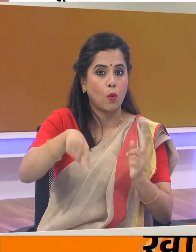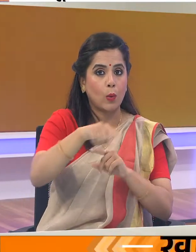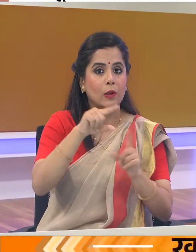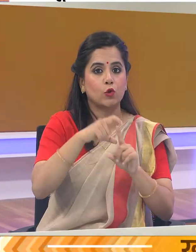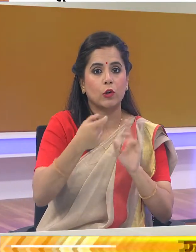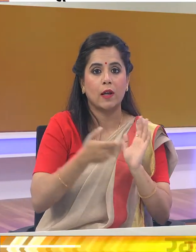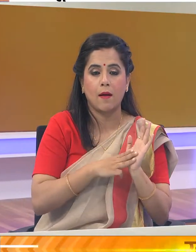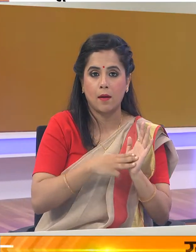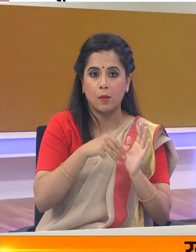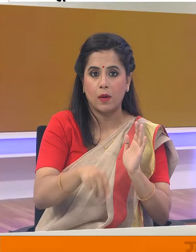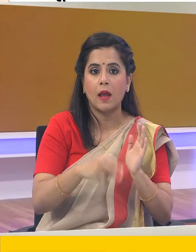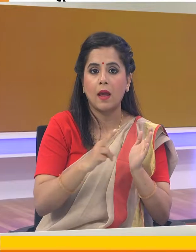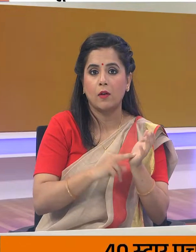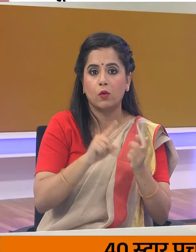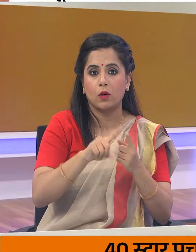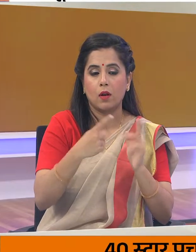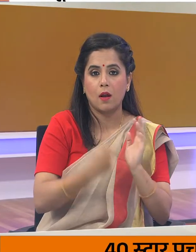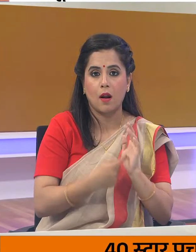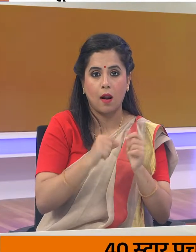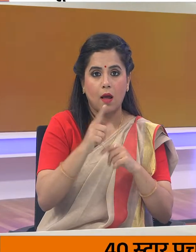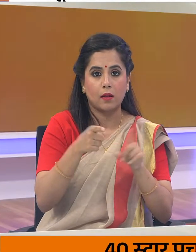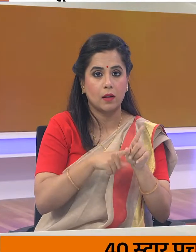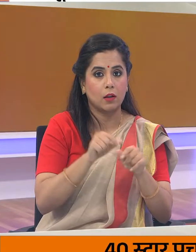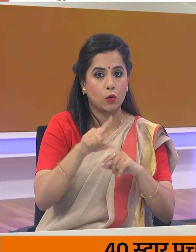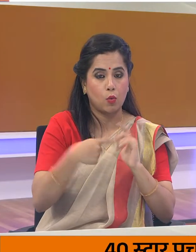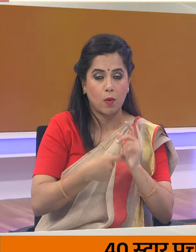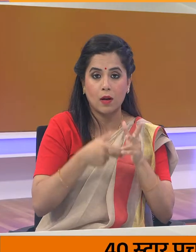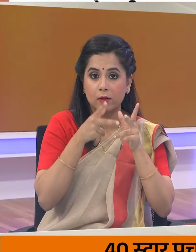डीआरएम एनईआर आदित्य कुमार